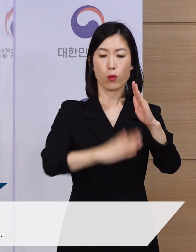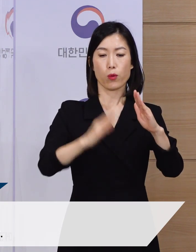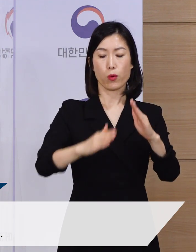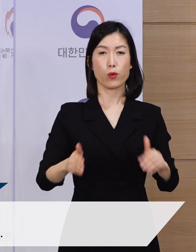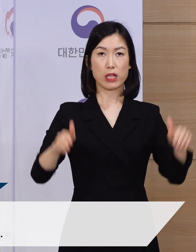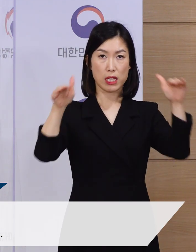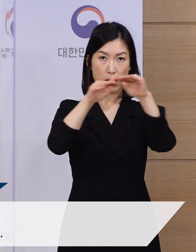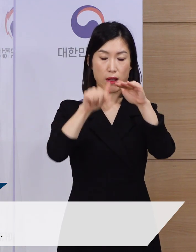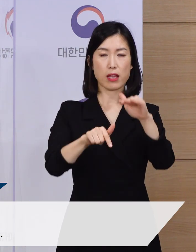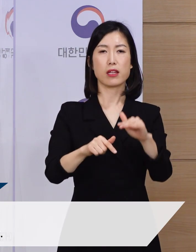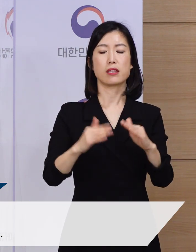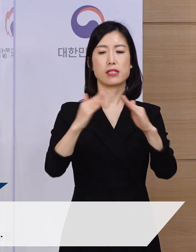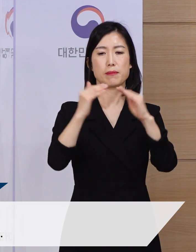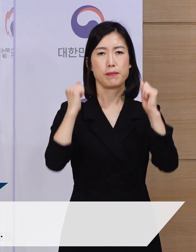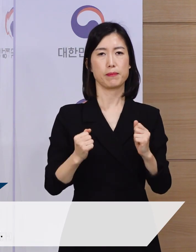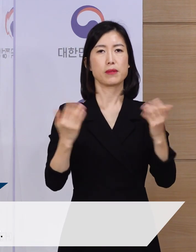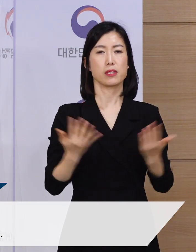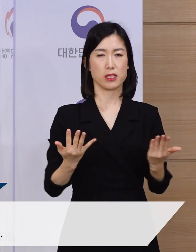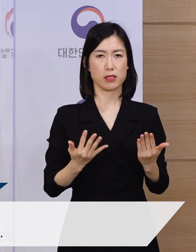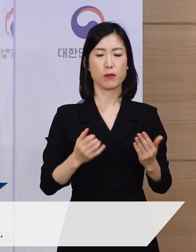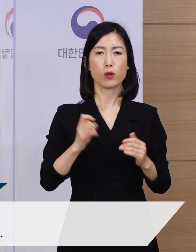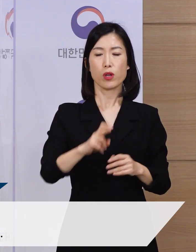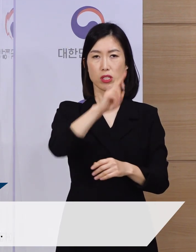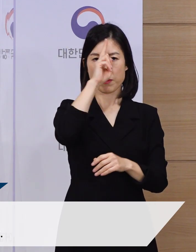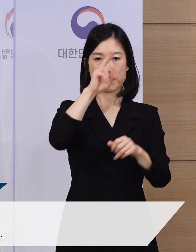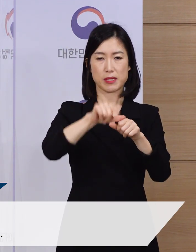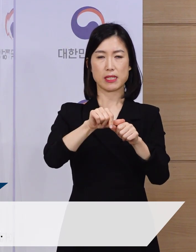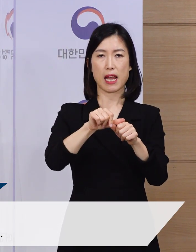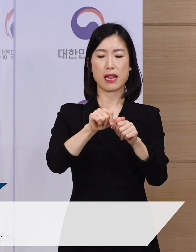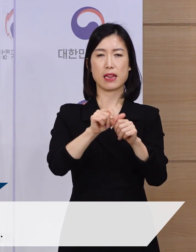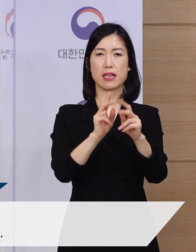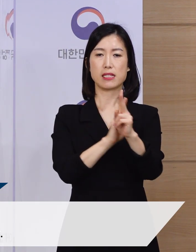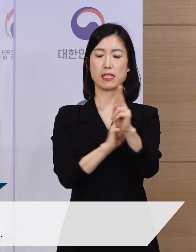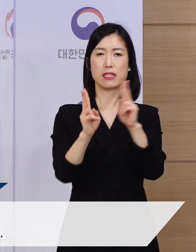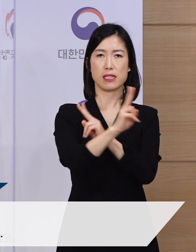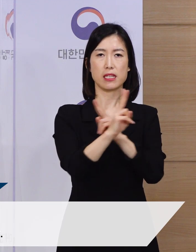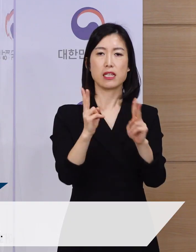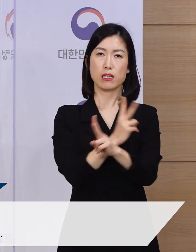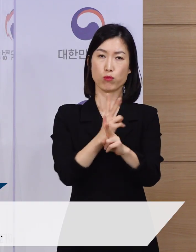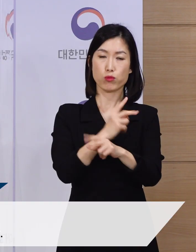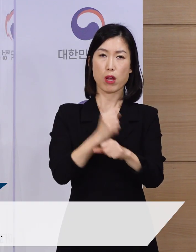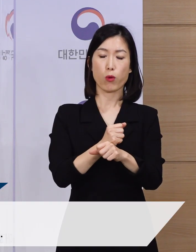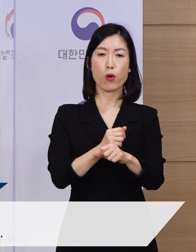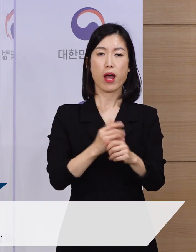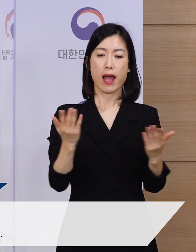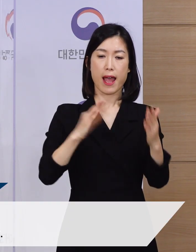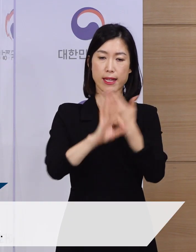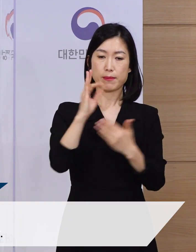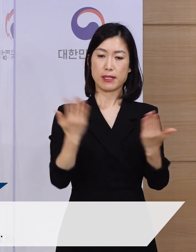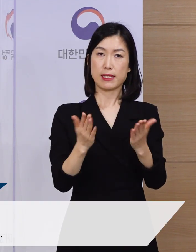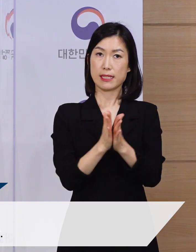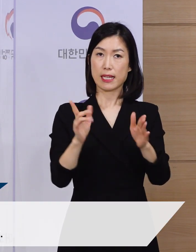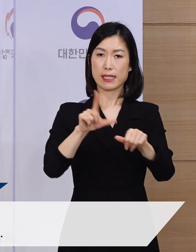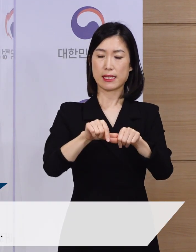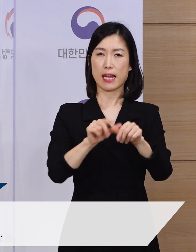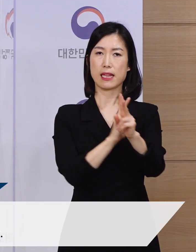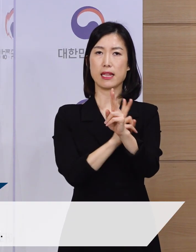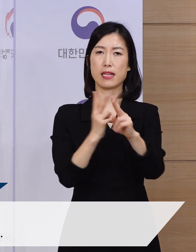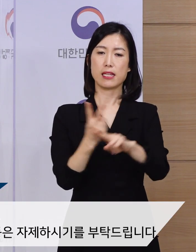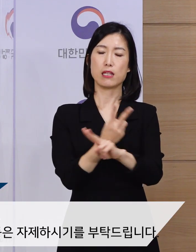공공기관은 재택근무, 점심시간 시차 운영, 시차 출퇴근제 등을 적극적으로 실시할